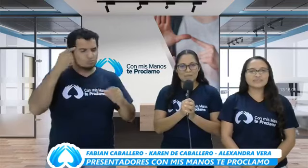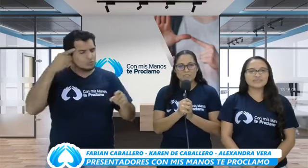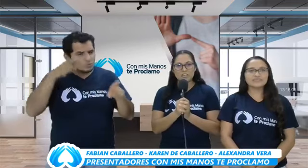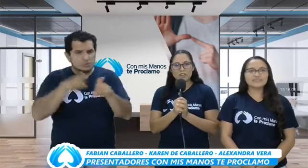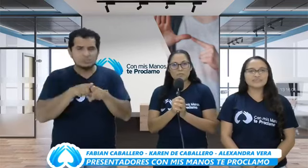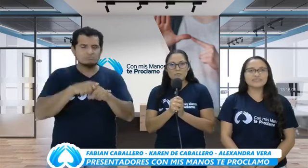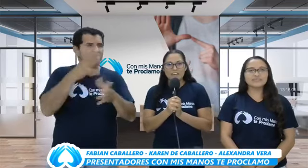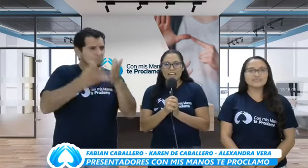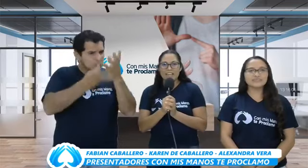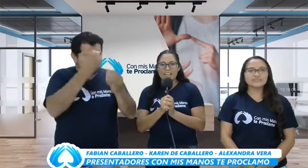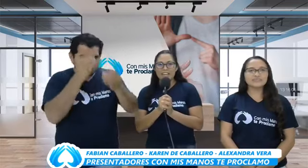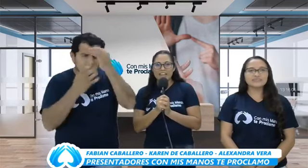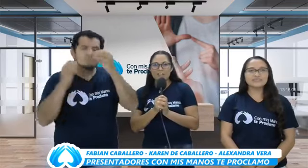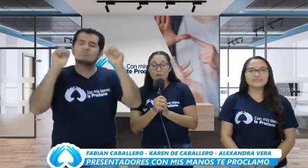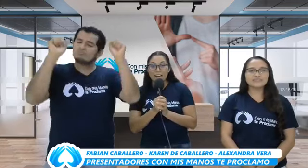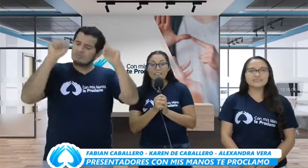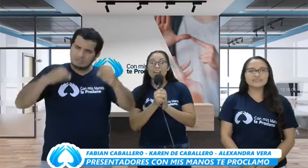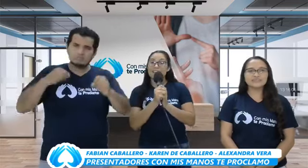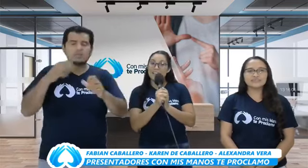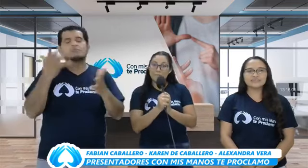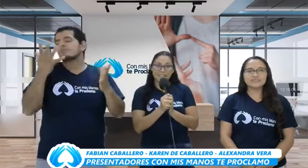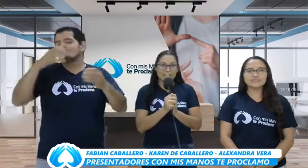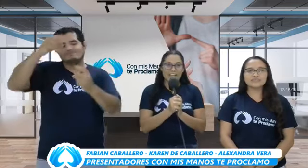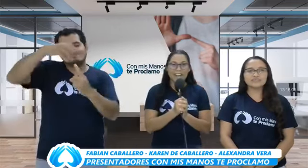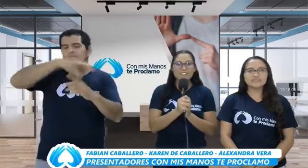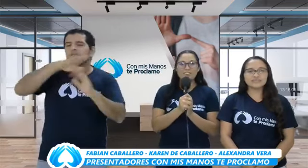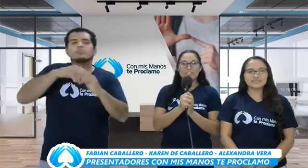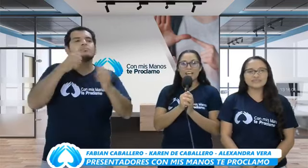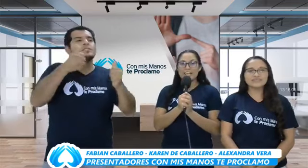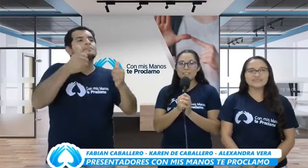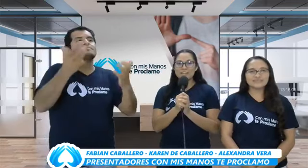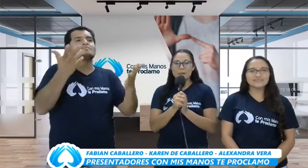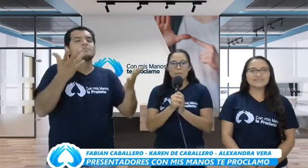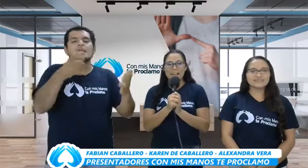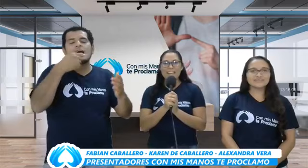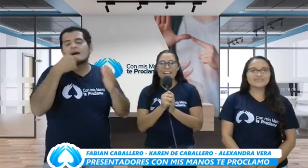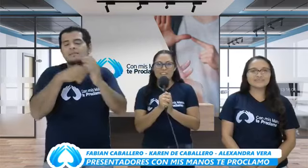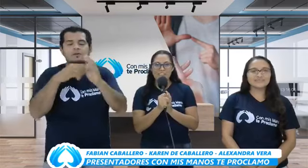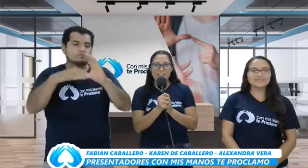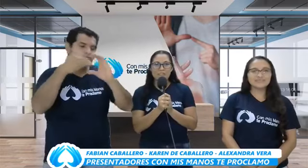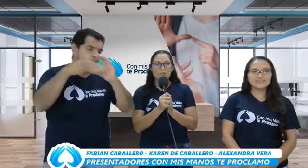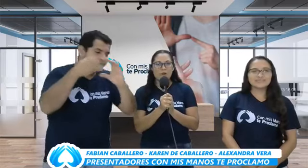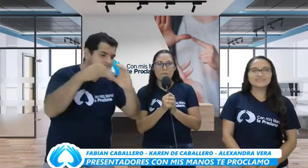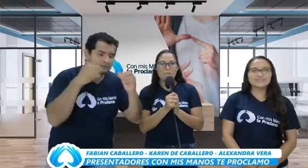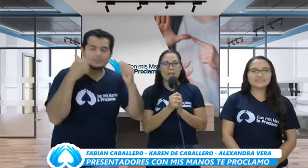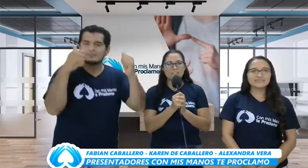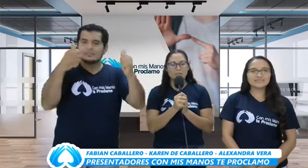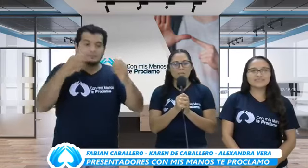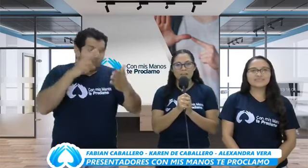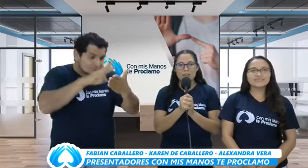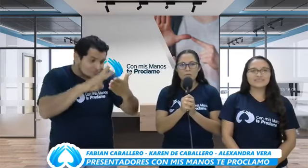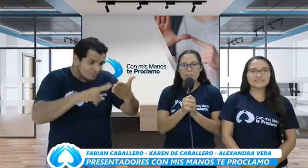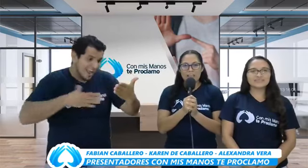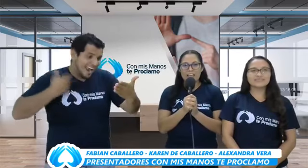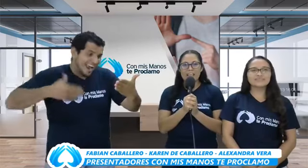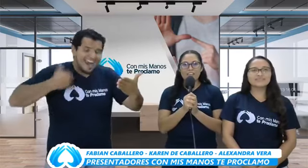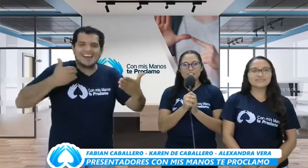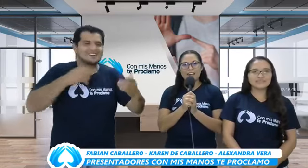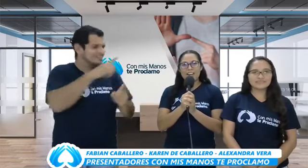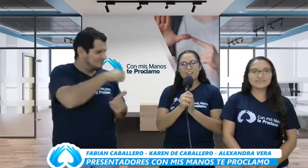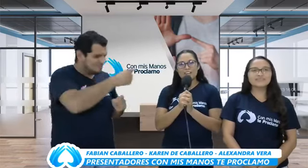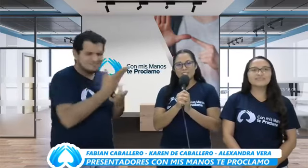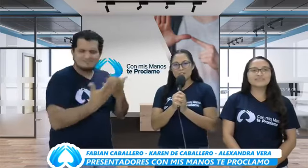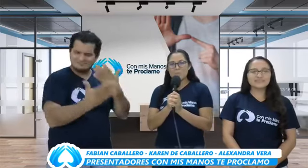En la transmisión, recuerden seguir practicando, seguir nuestra página de Facebook, Con Mis Manos Te Proclamo, que